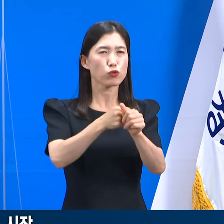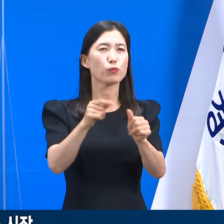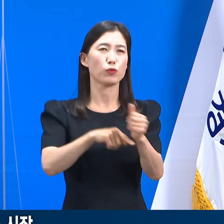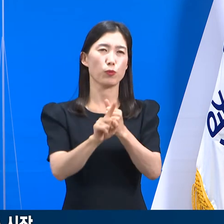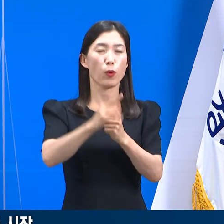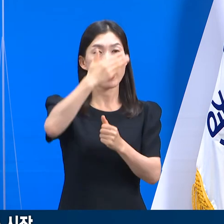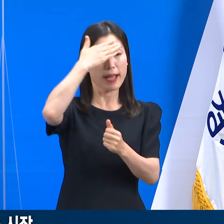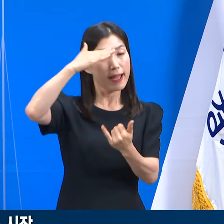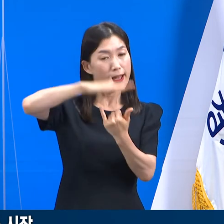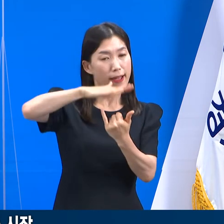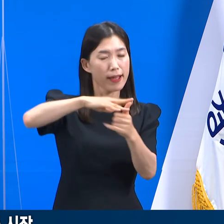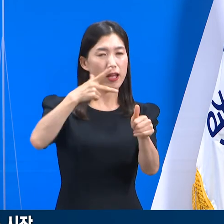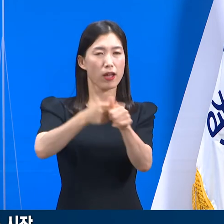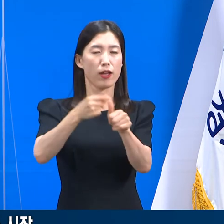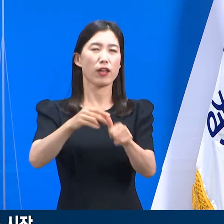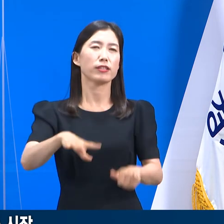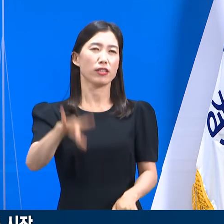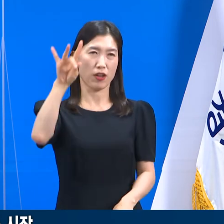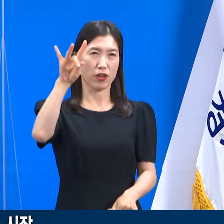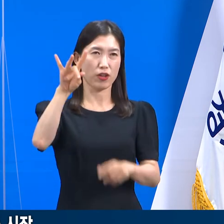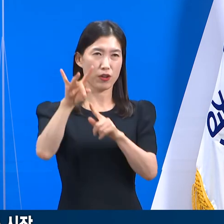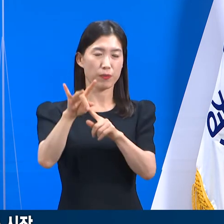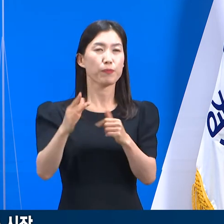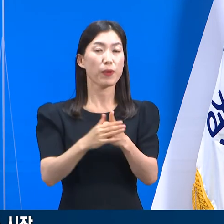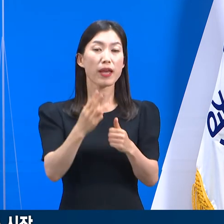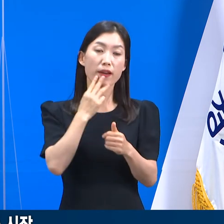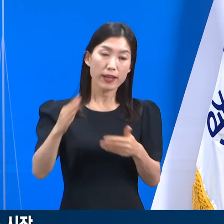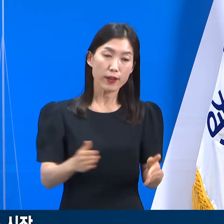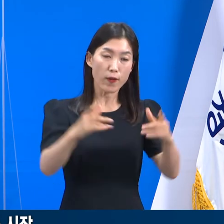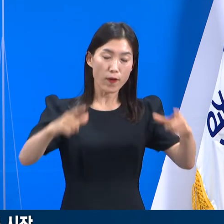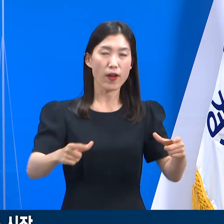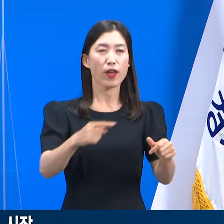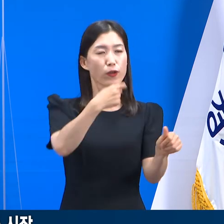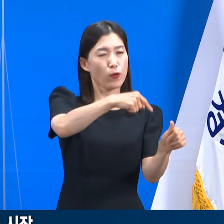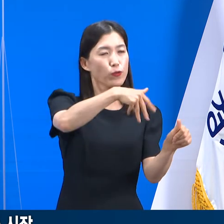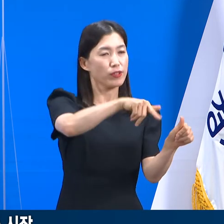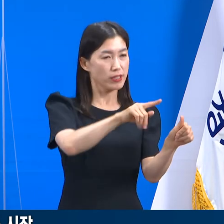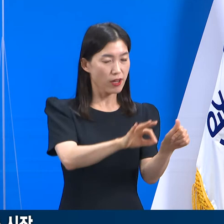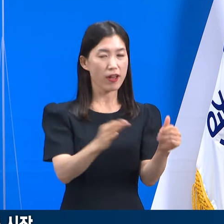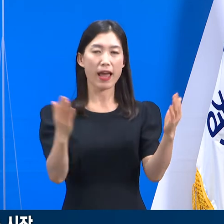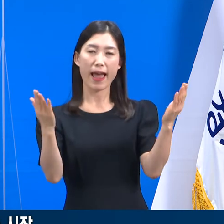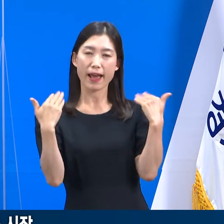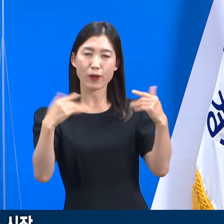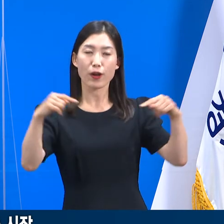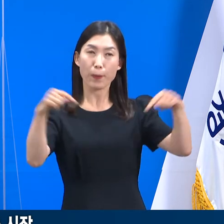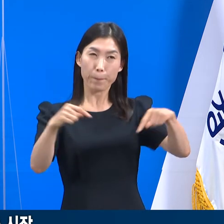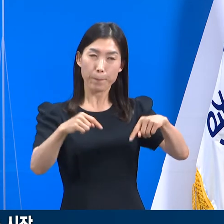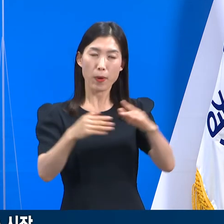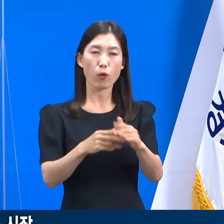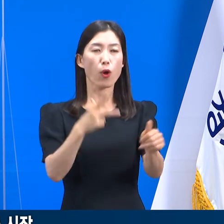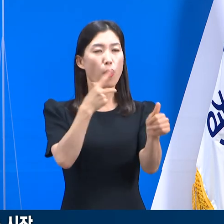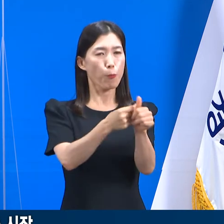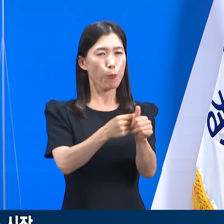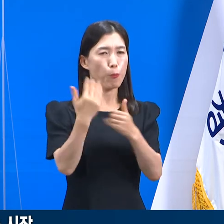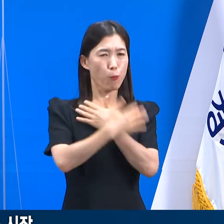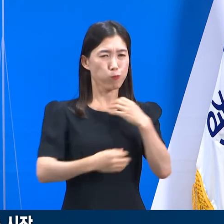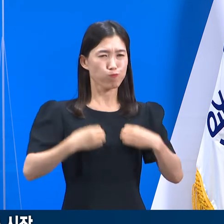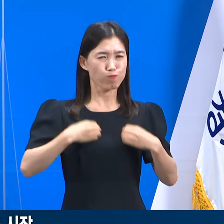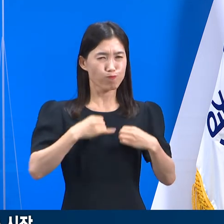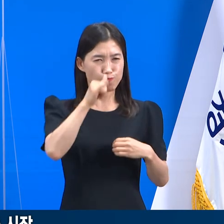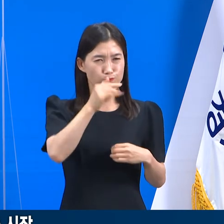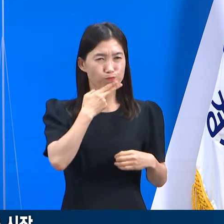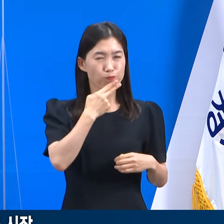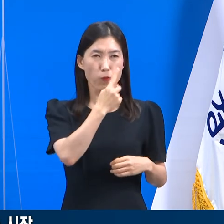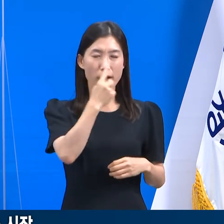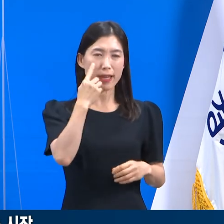처음으로 실시하는 예방접종입니다. 경기도는 교육청 및 학교와 협의하여 예방접종 후 이상 반응에 신속히 대응할 수